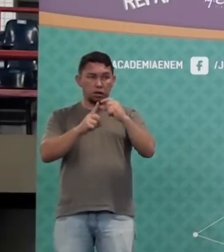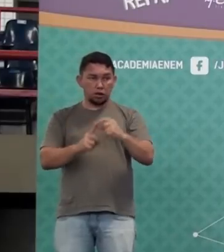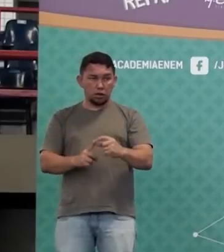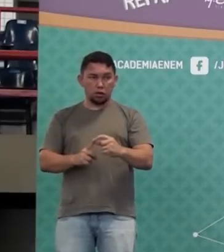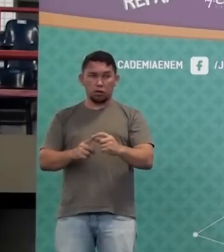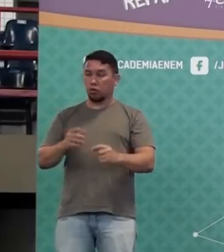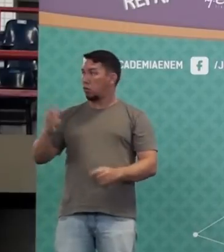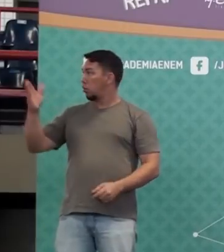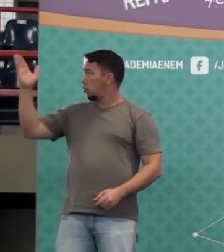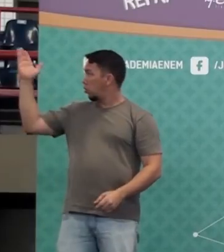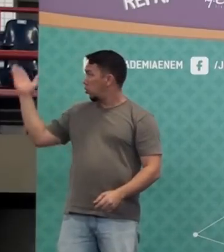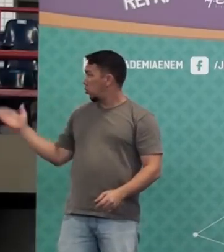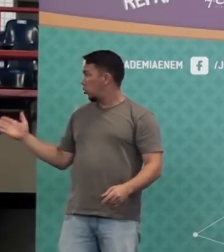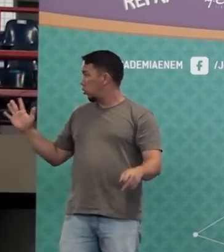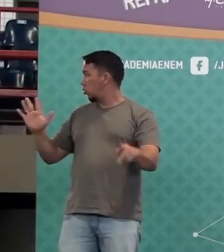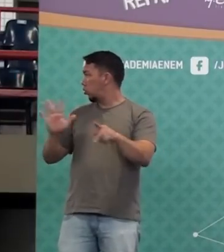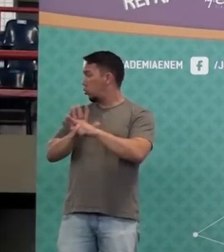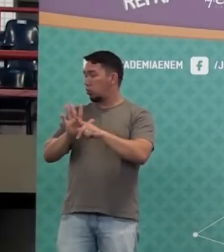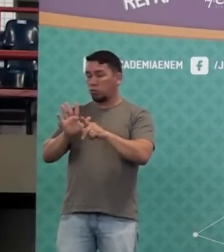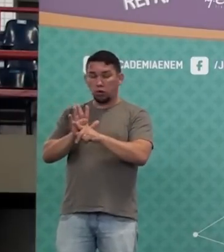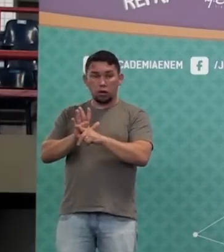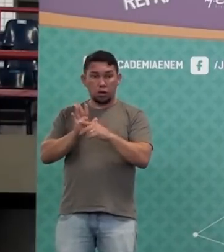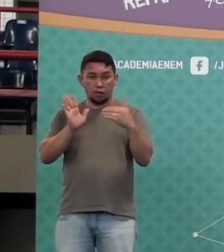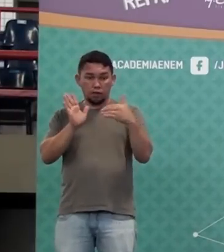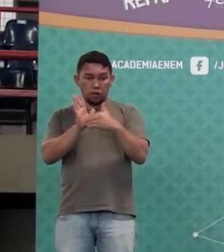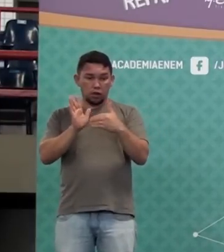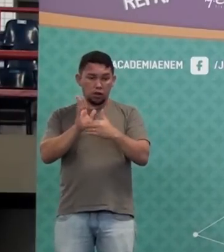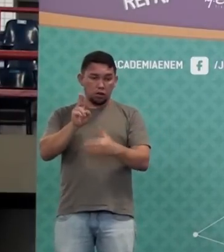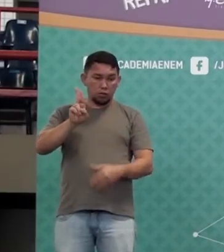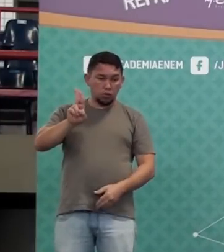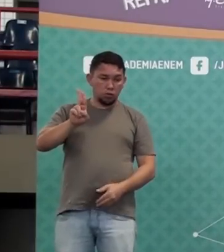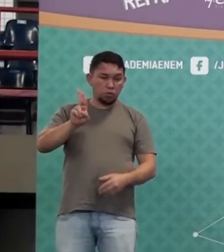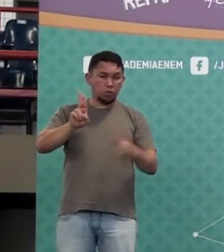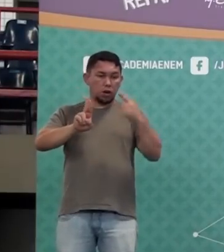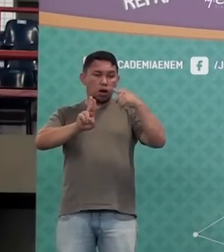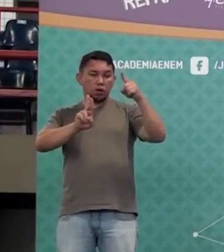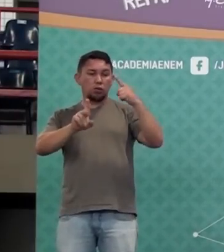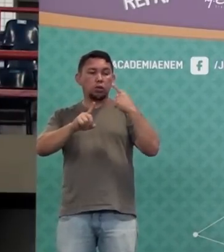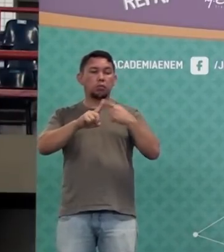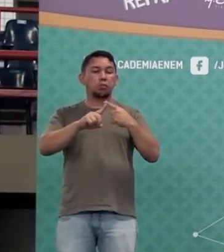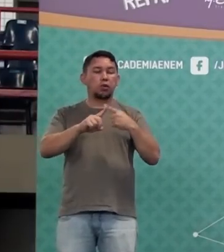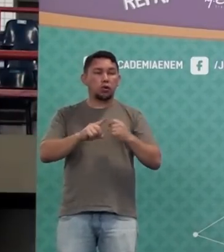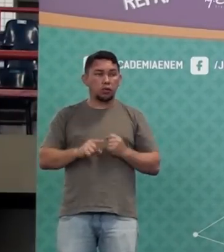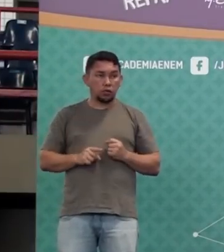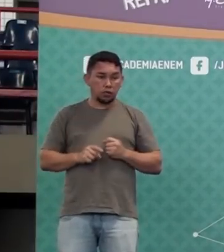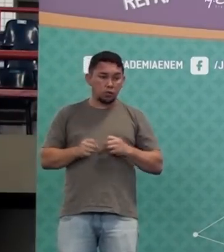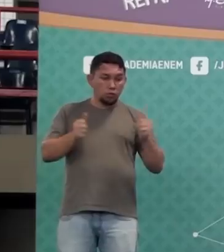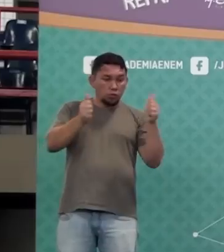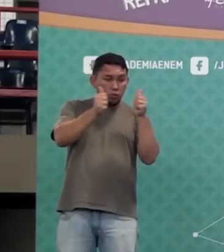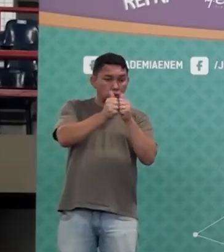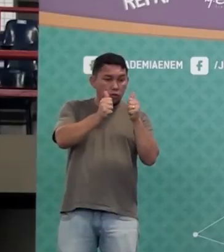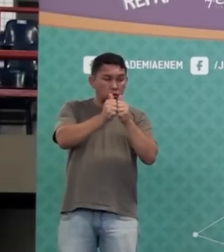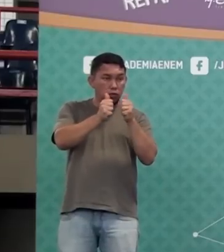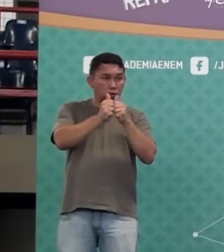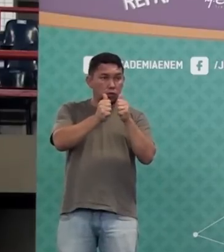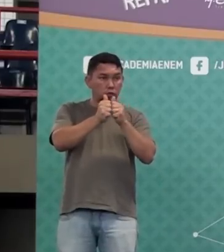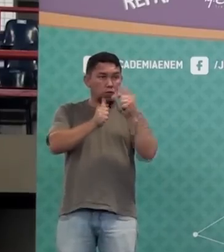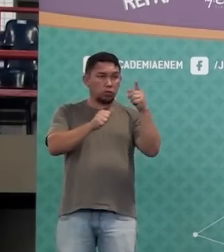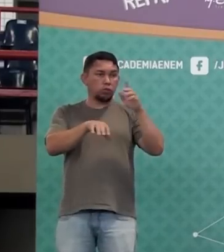são oxítonas terminadas em U. Mas por que não tem acento? Porque vizinha a ela tem